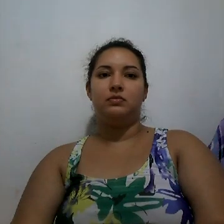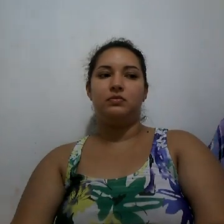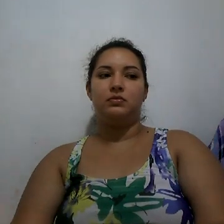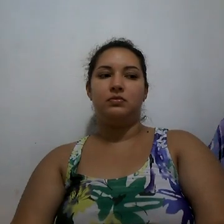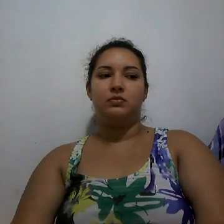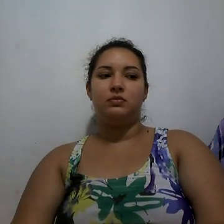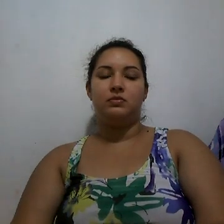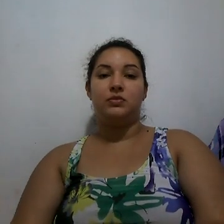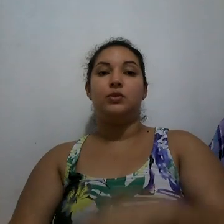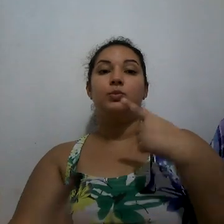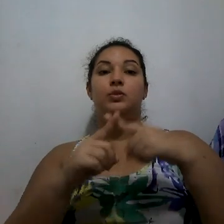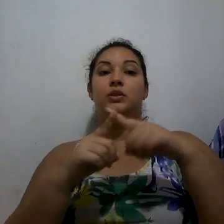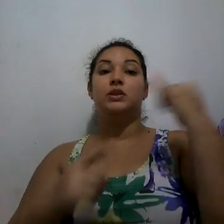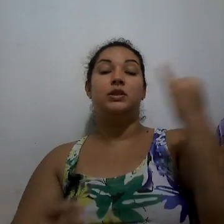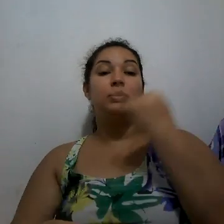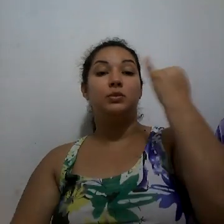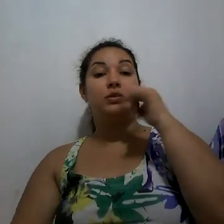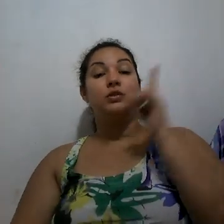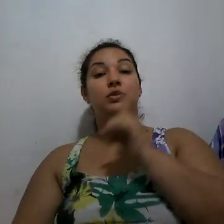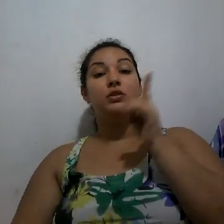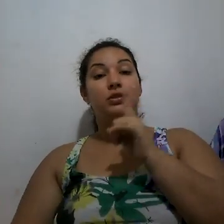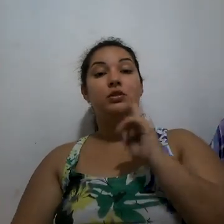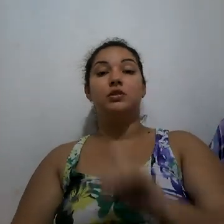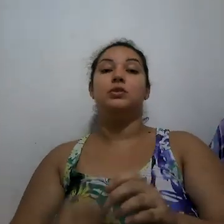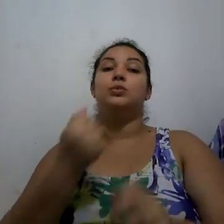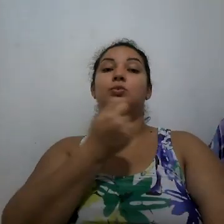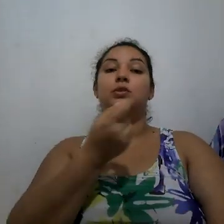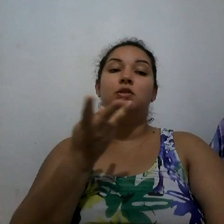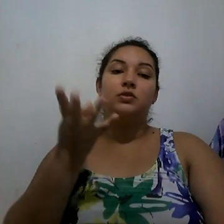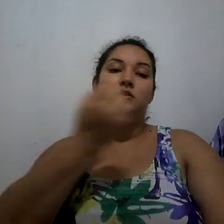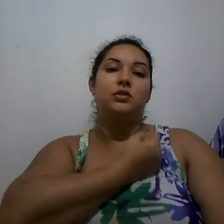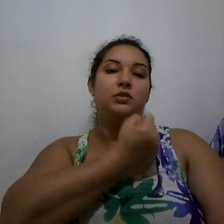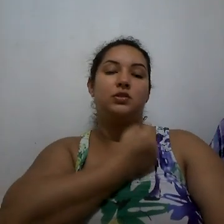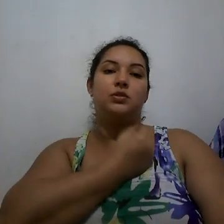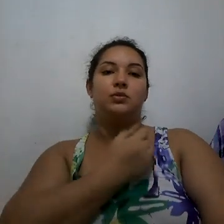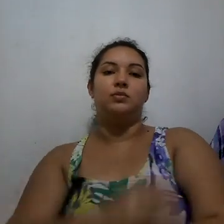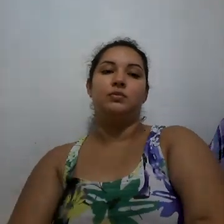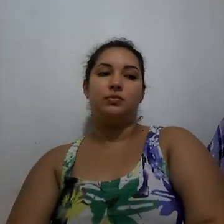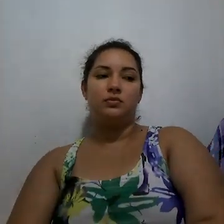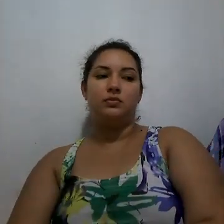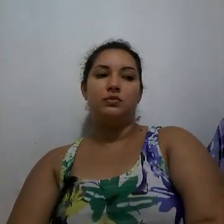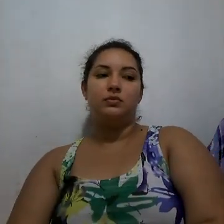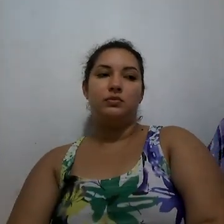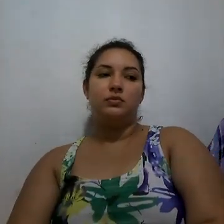a representação desse número, para a quantificação desse número, ok? Então, só lembrando